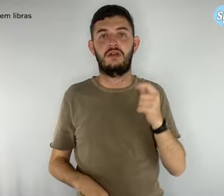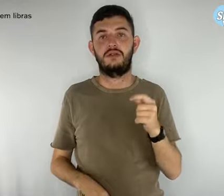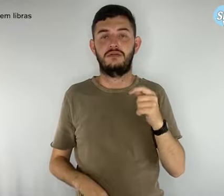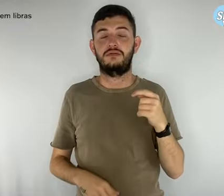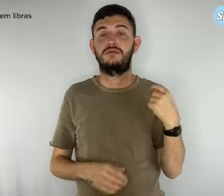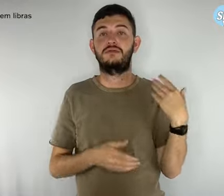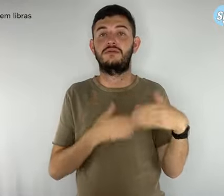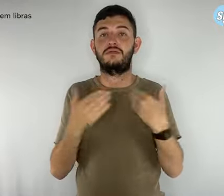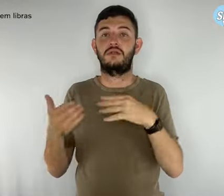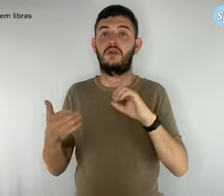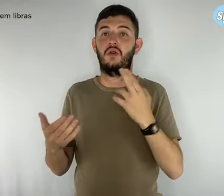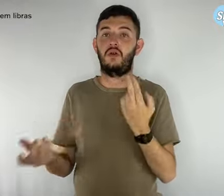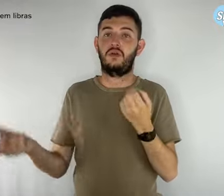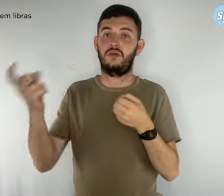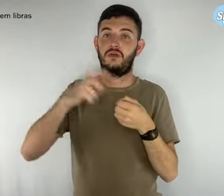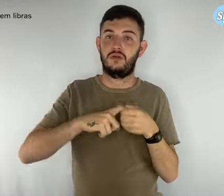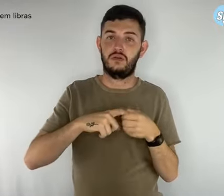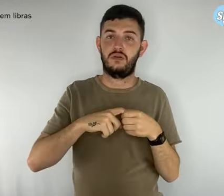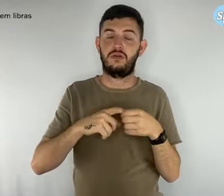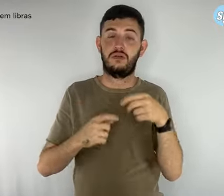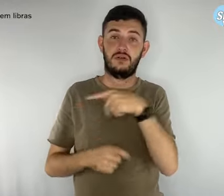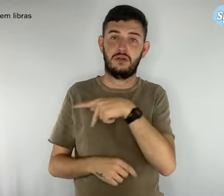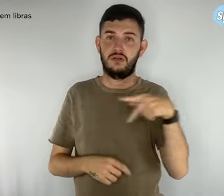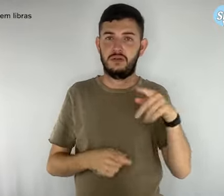vigorava, ou se deveria retornar ao